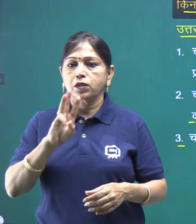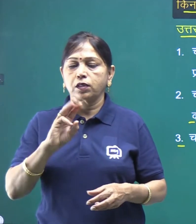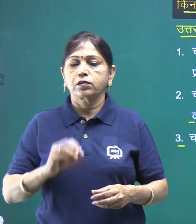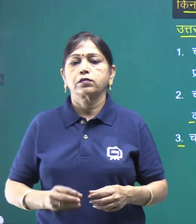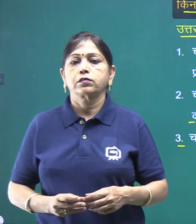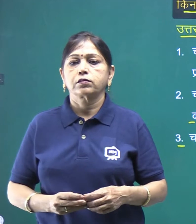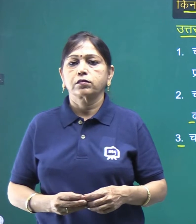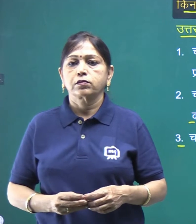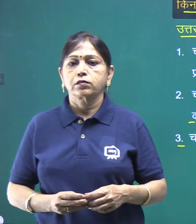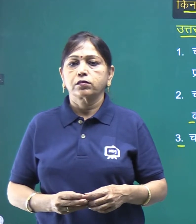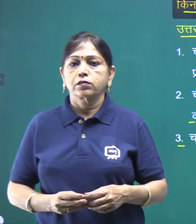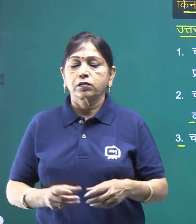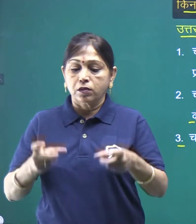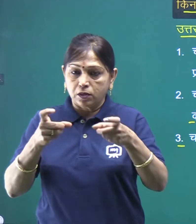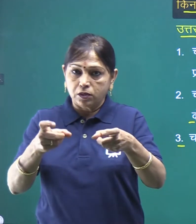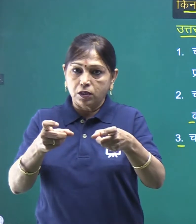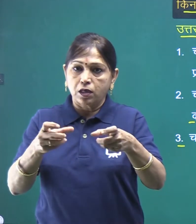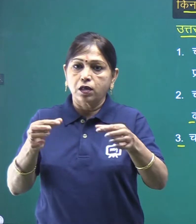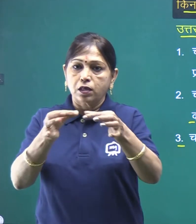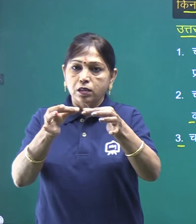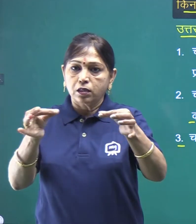3, चालक तार की